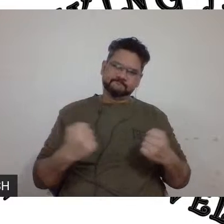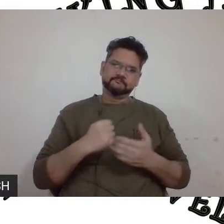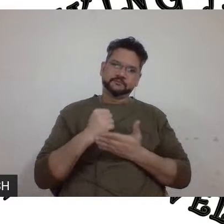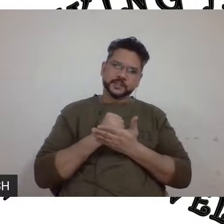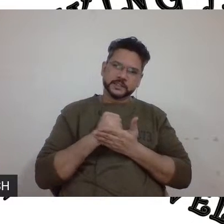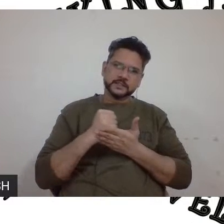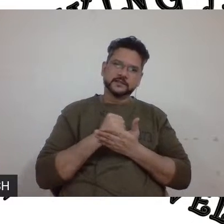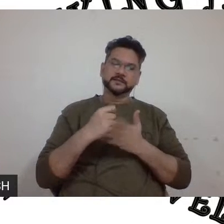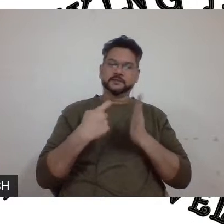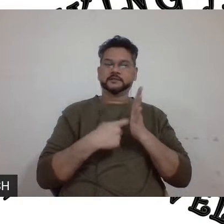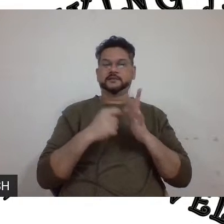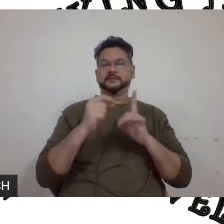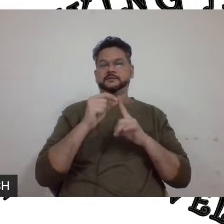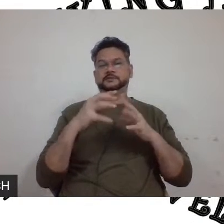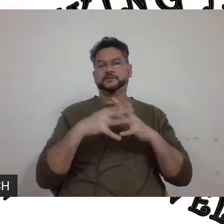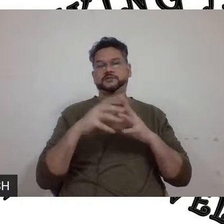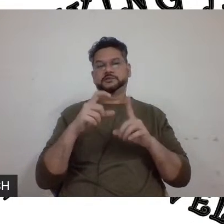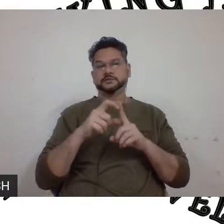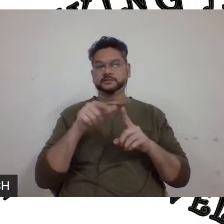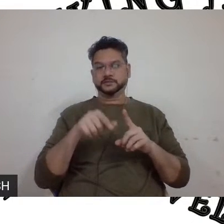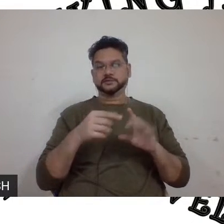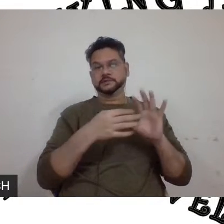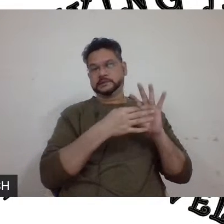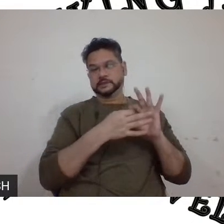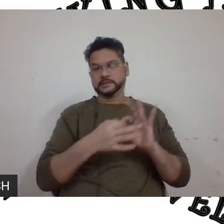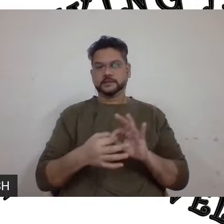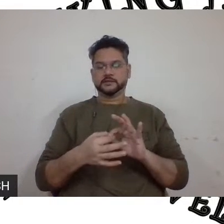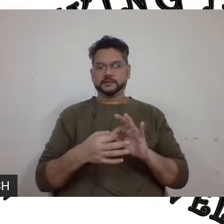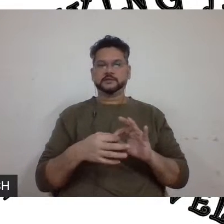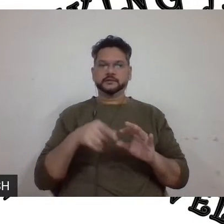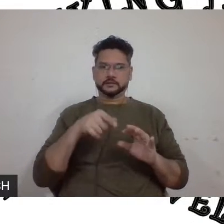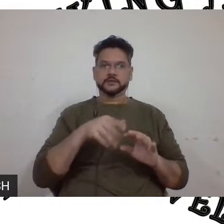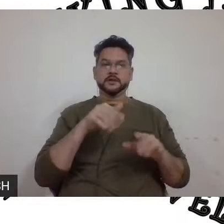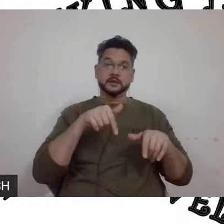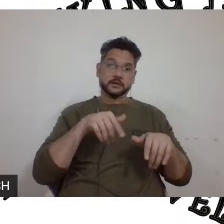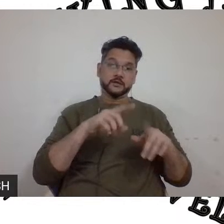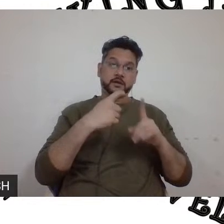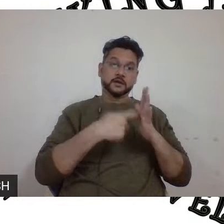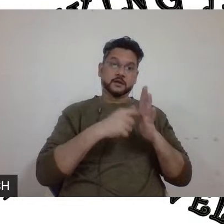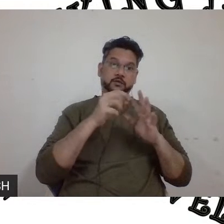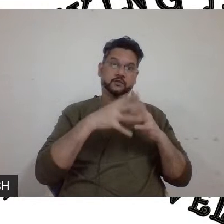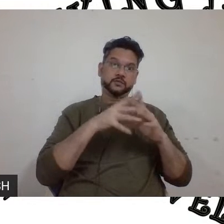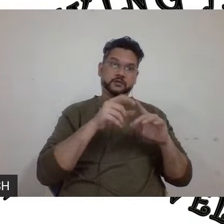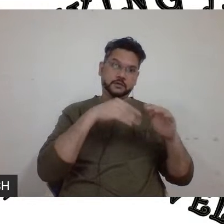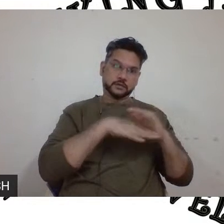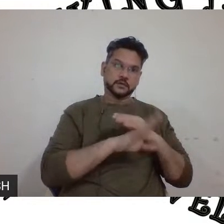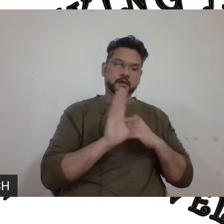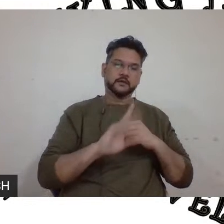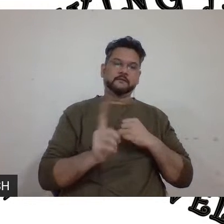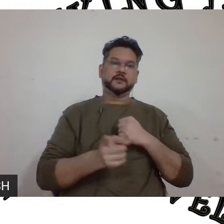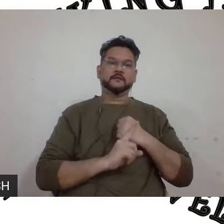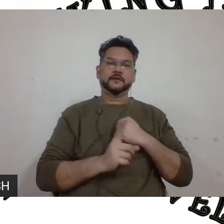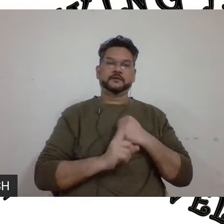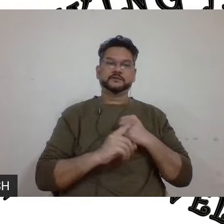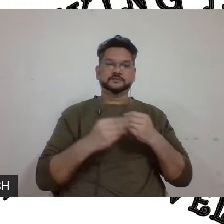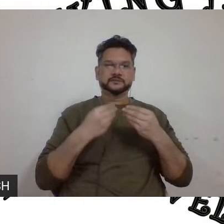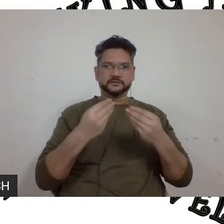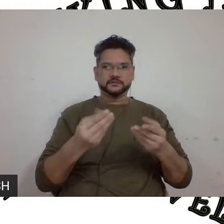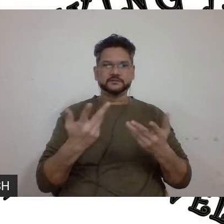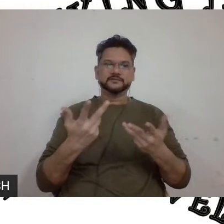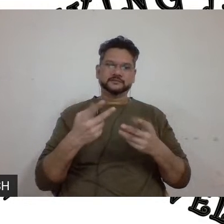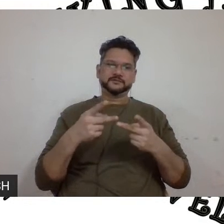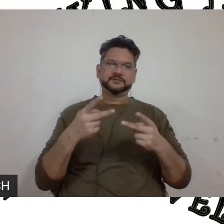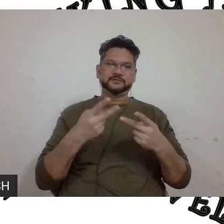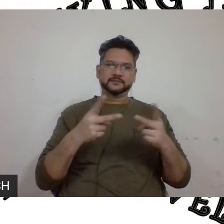के अब क्रिमिनलाइज ऑप्शन भी मौजूद हैं जो पीडब्ल्यूडी को परेशान करने या